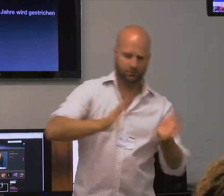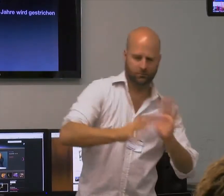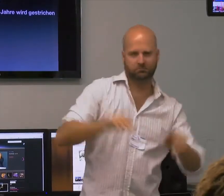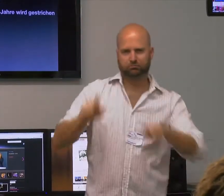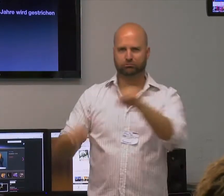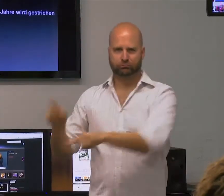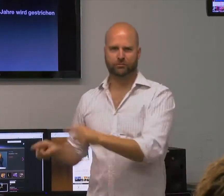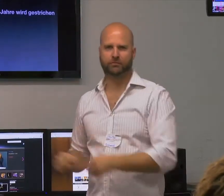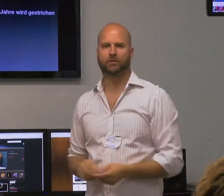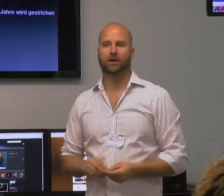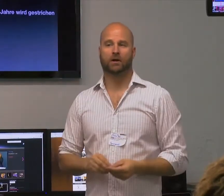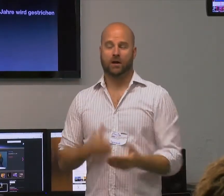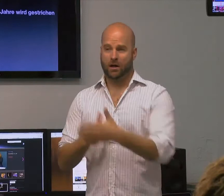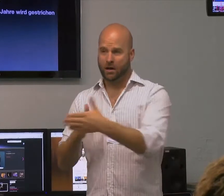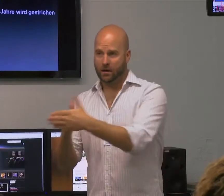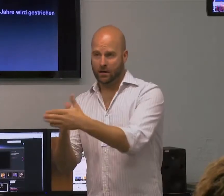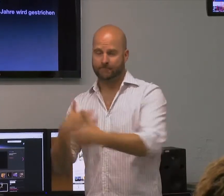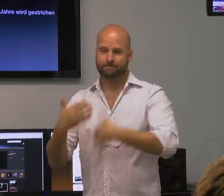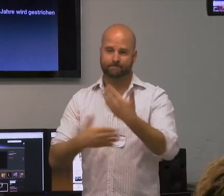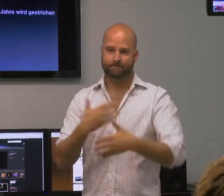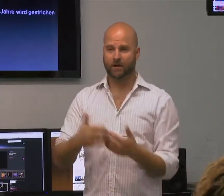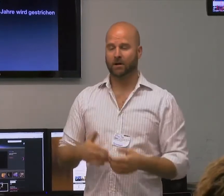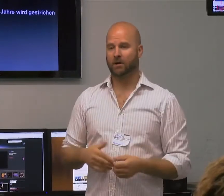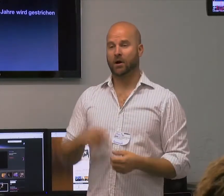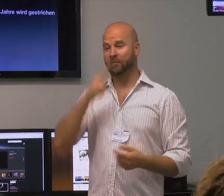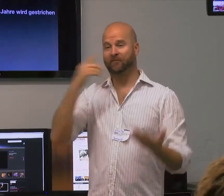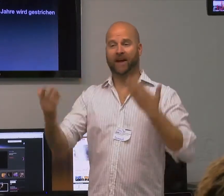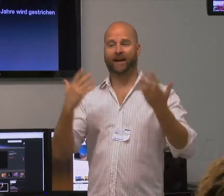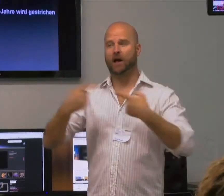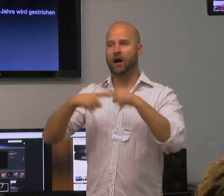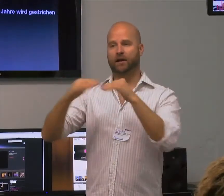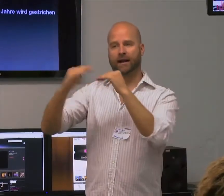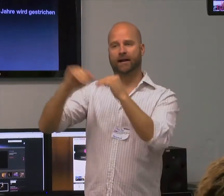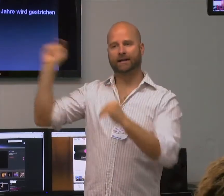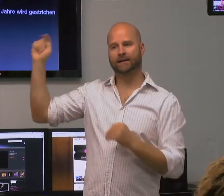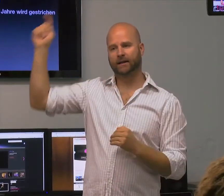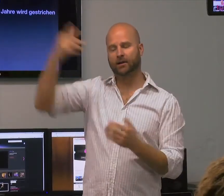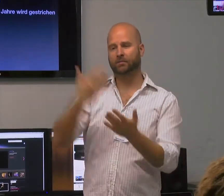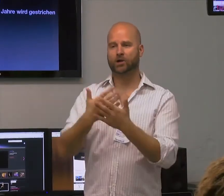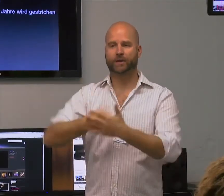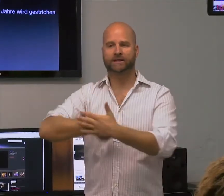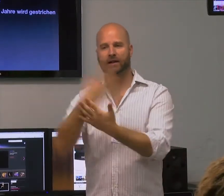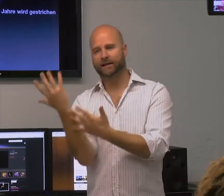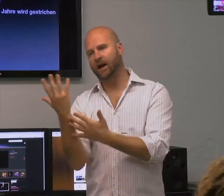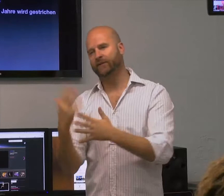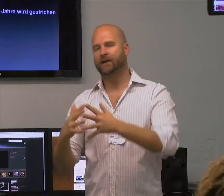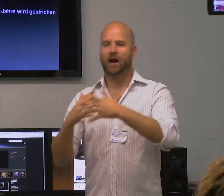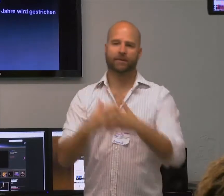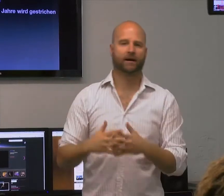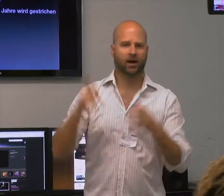wirklich schlimm für uns. Wir hatten keine Informationen mehr. Man muss auch vergleichen mit dem Ausland.